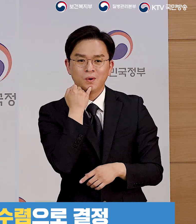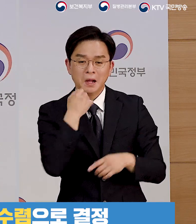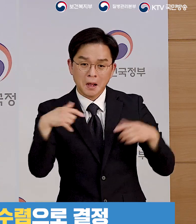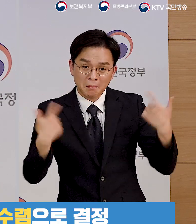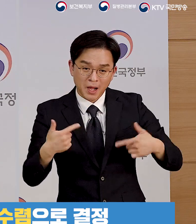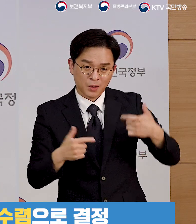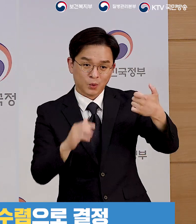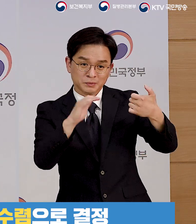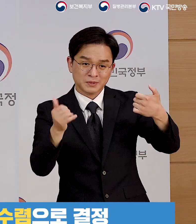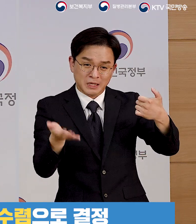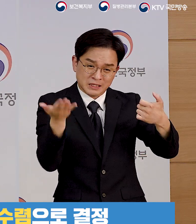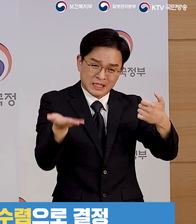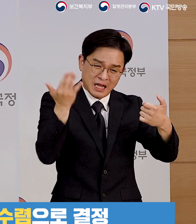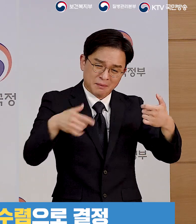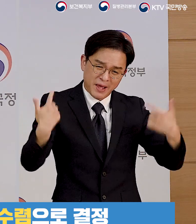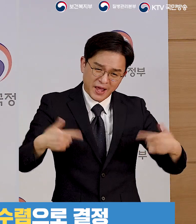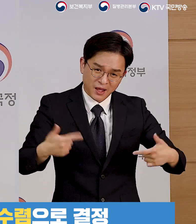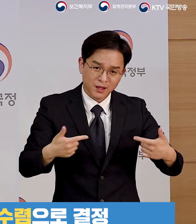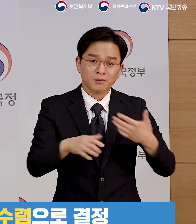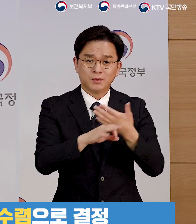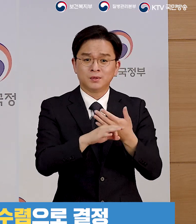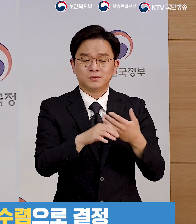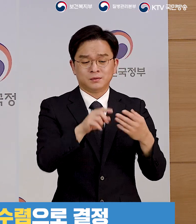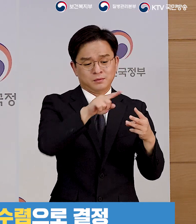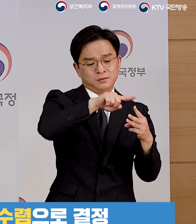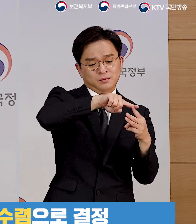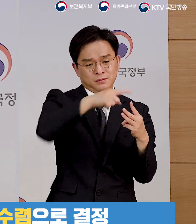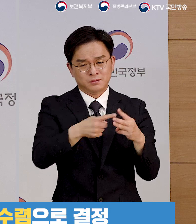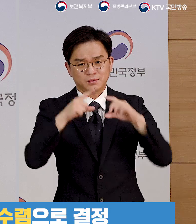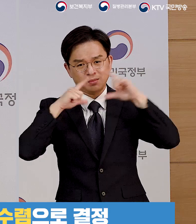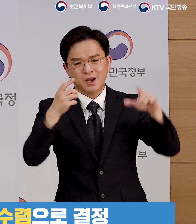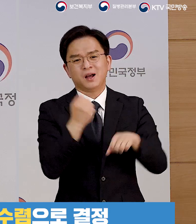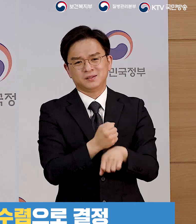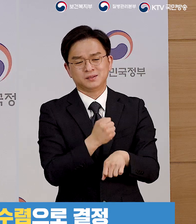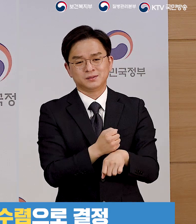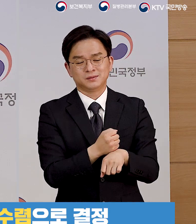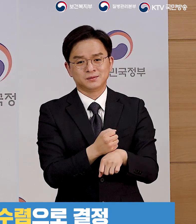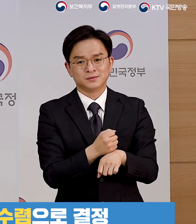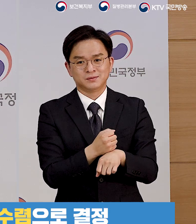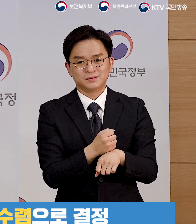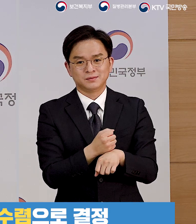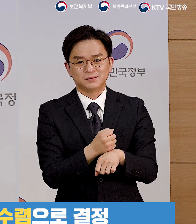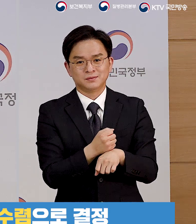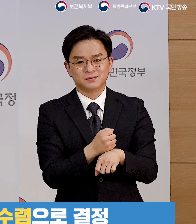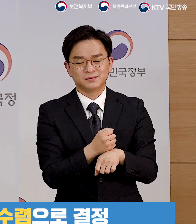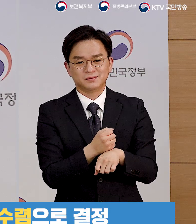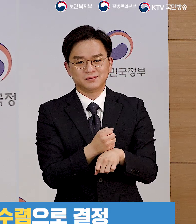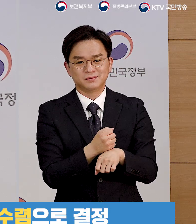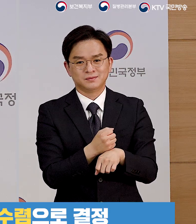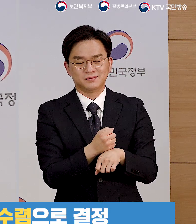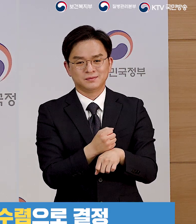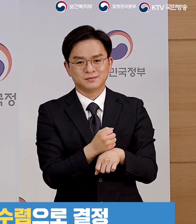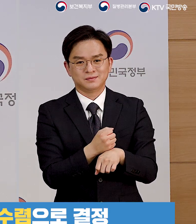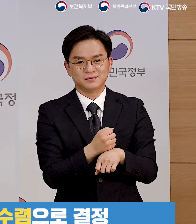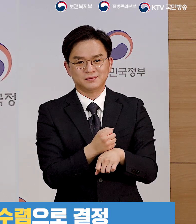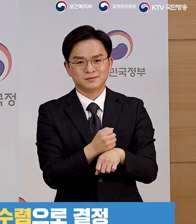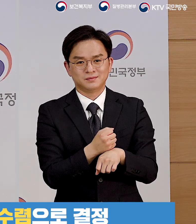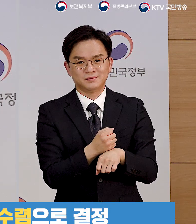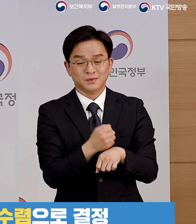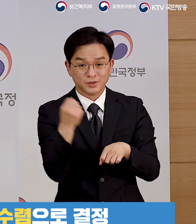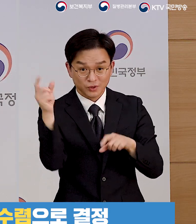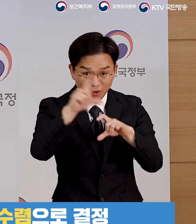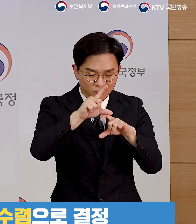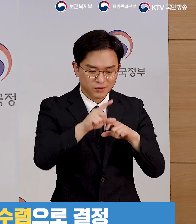있기 때문에 곧바로 2단계 넘어가지 않고 좀 더 두고 볼 수가 있고, 그러지 않고 소규모에서 50명을 넘어서는